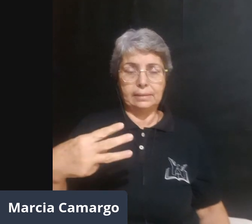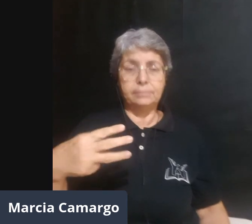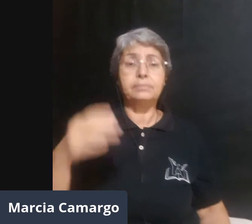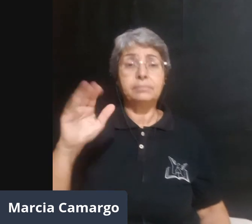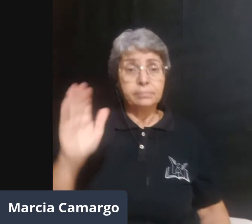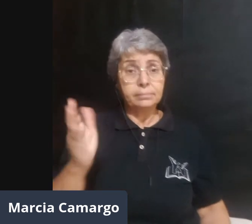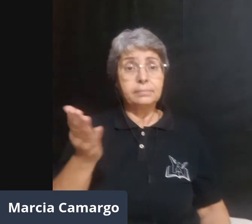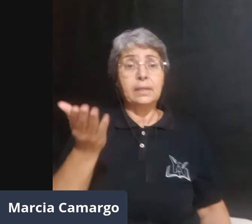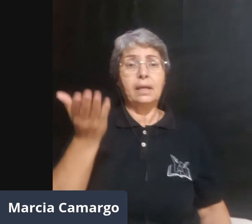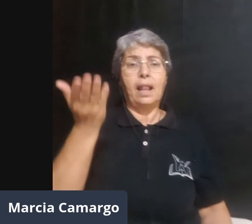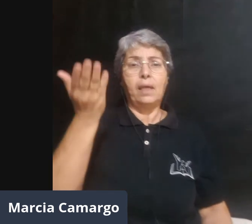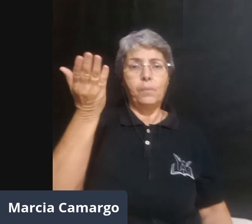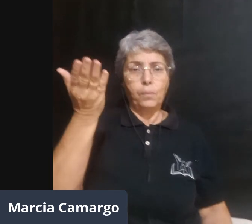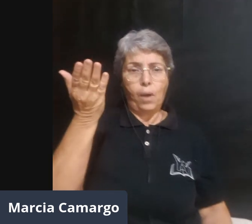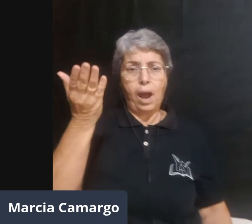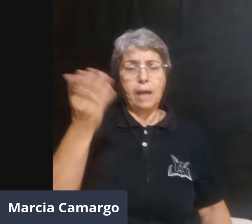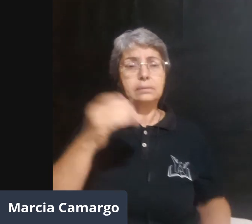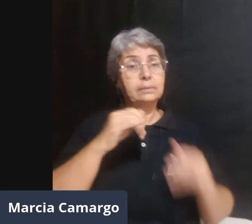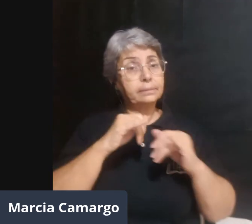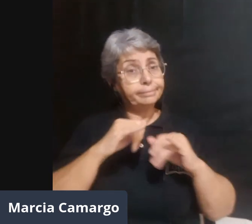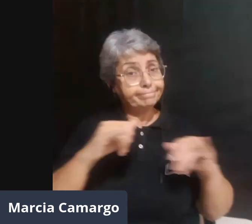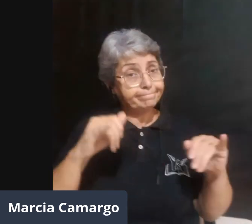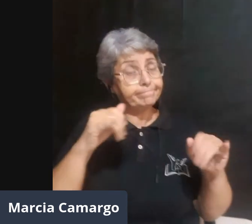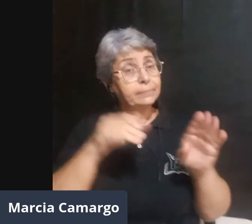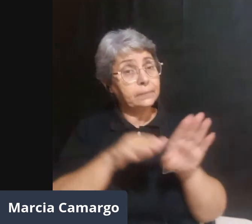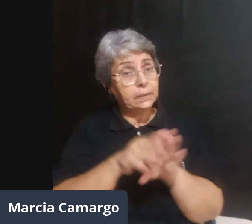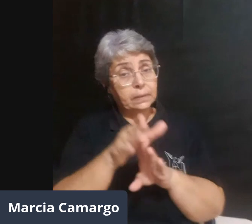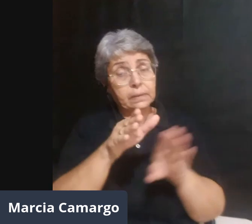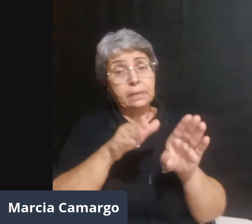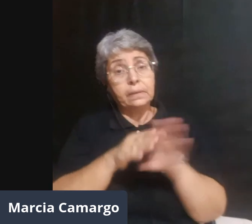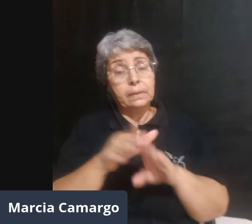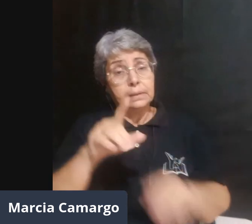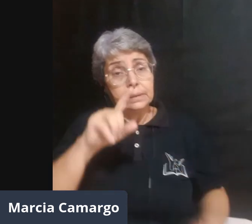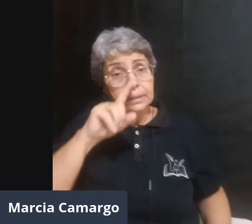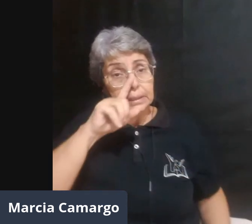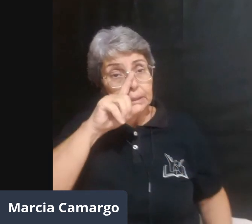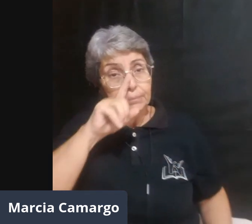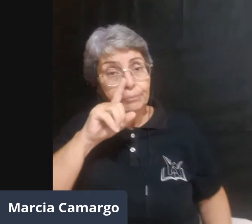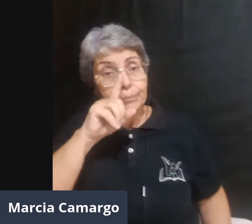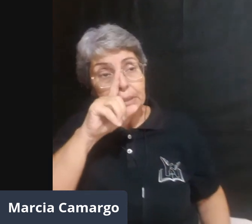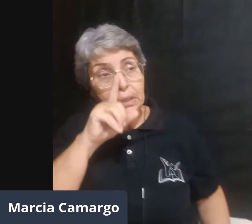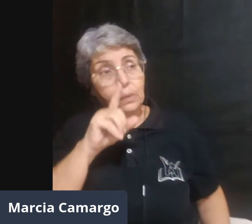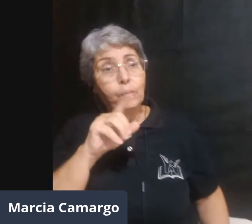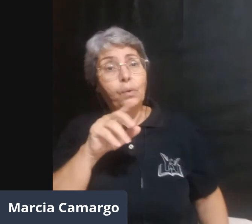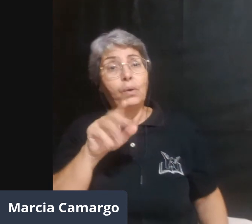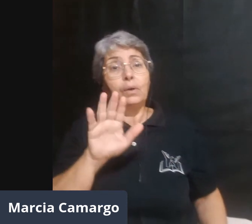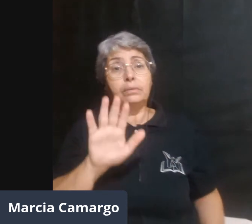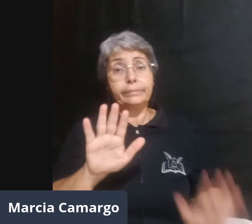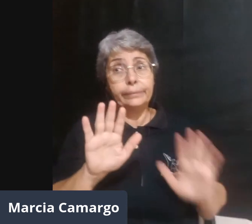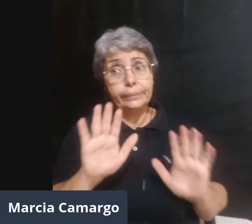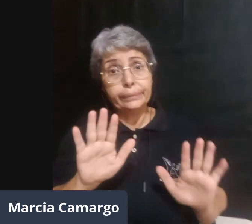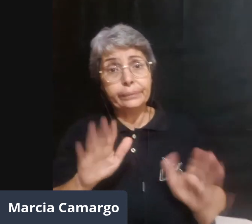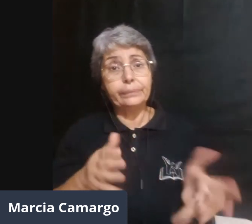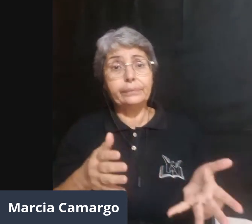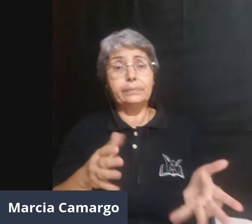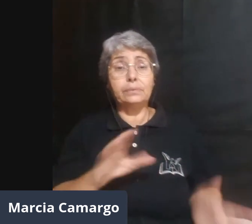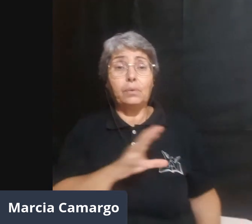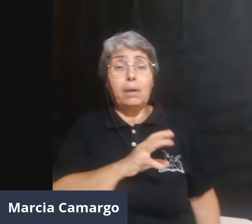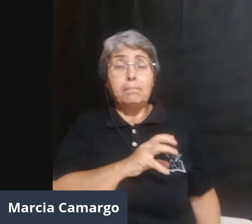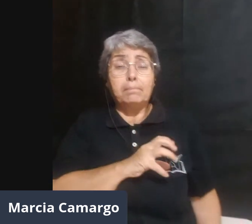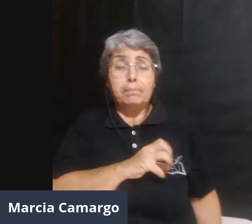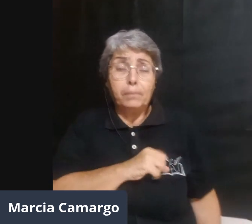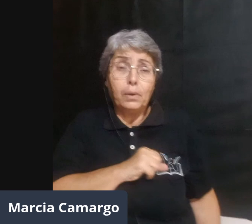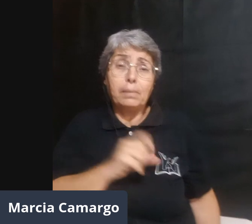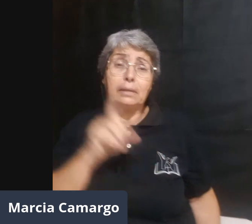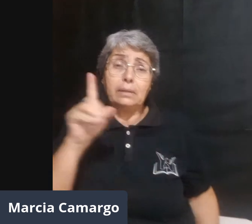dava avisos concernentes ao grande perigo de perda do primeiro amor. Nós tínhamos passado de cerca de